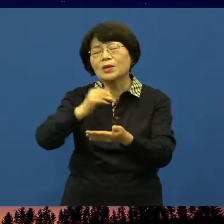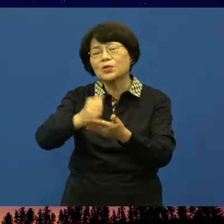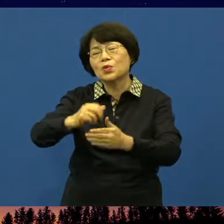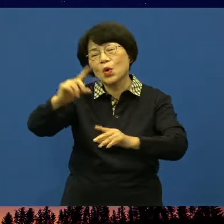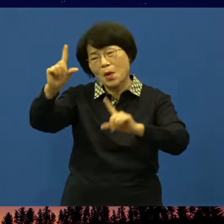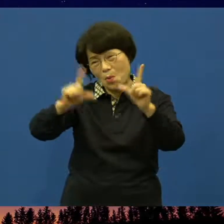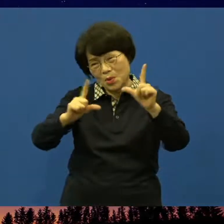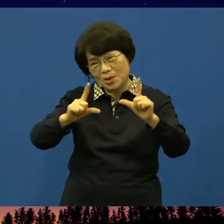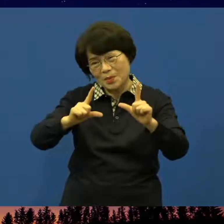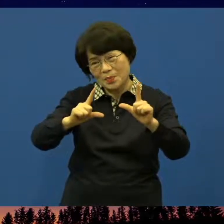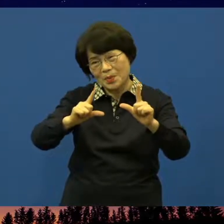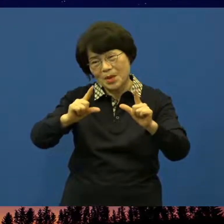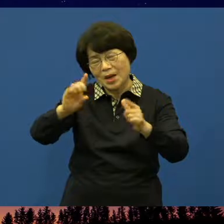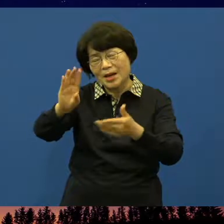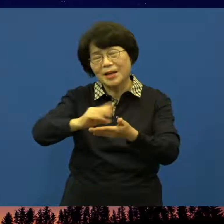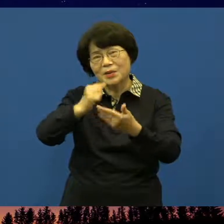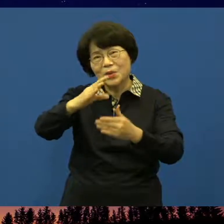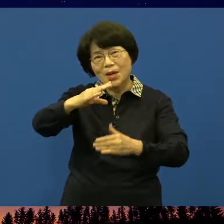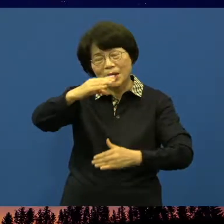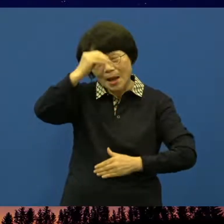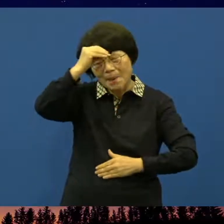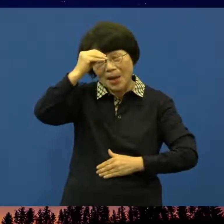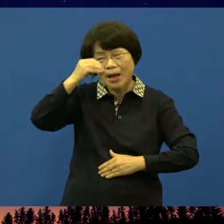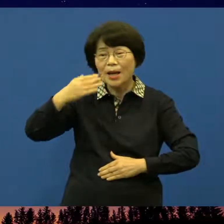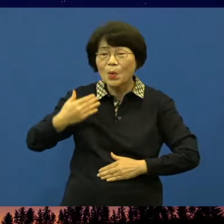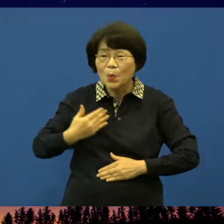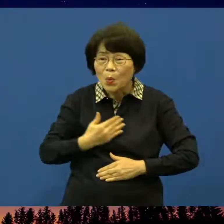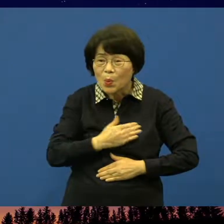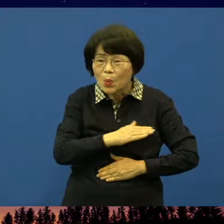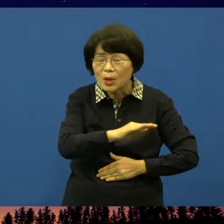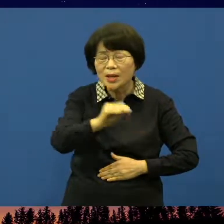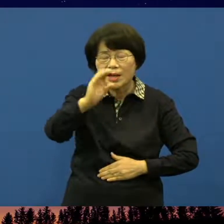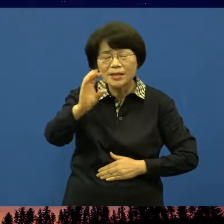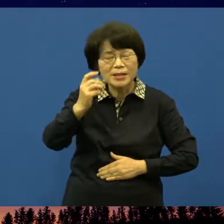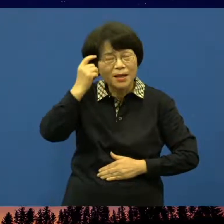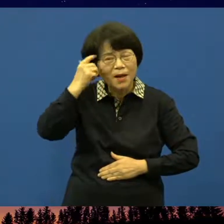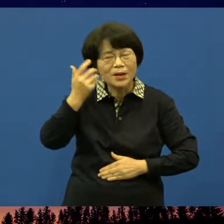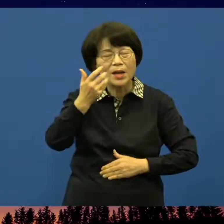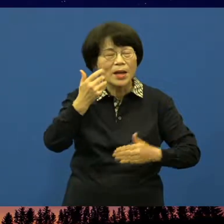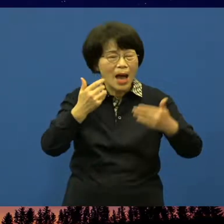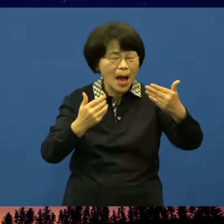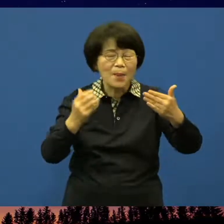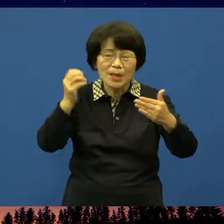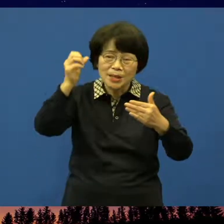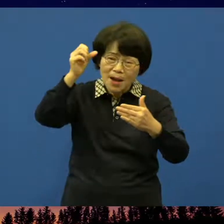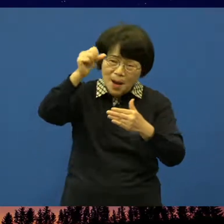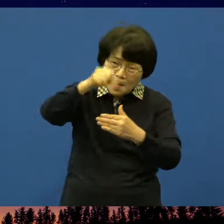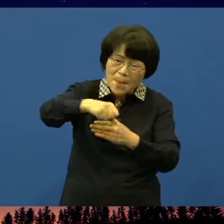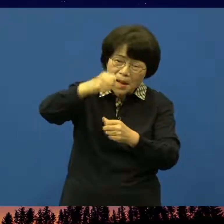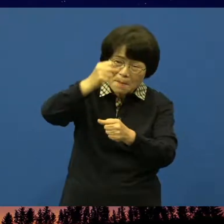그리스도를 닮아가는 거잖아요. 그리스도를 닮아가면 성령의 9가지 열매가 우리에게 맺혀져 갈 때